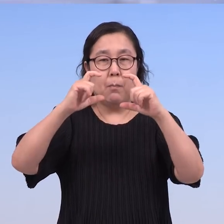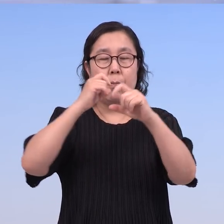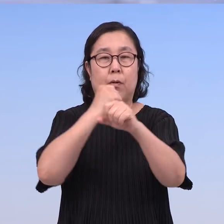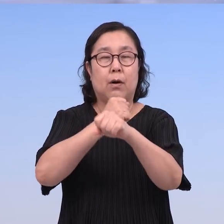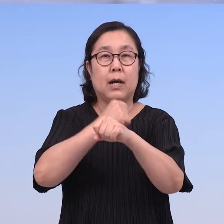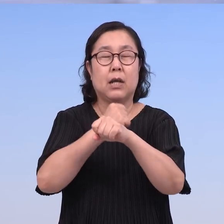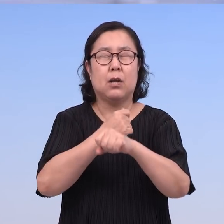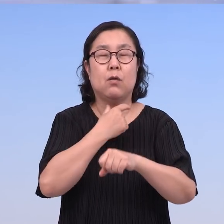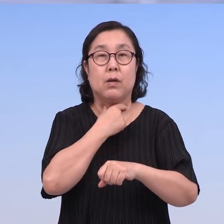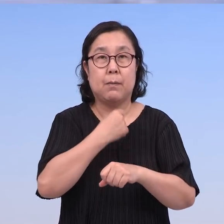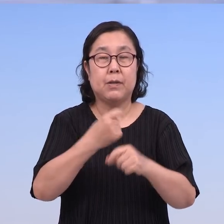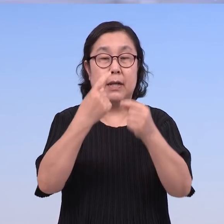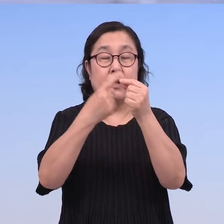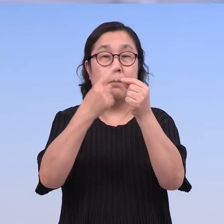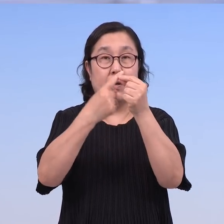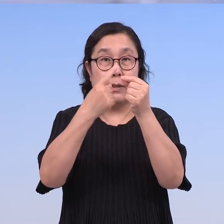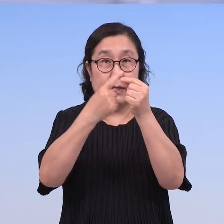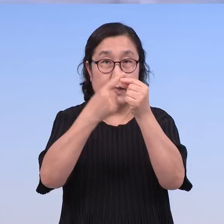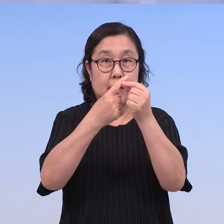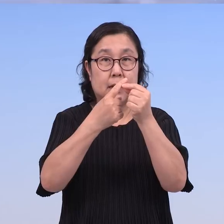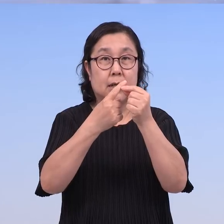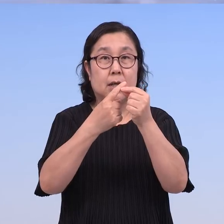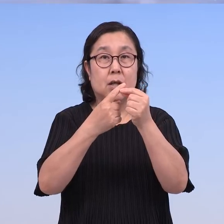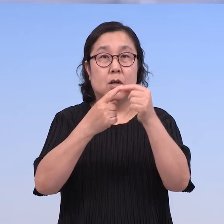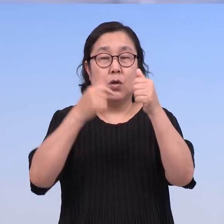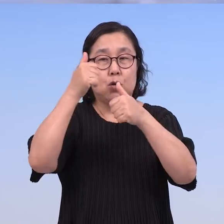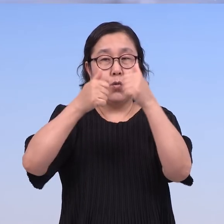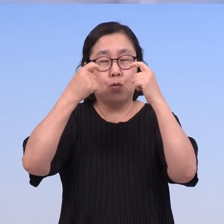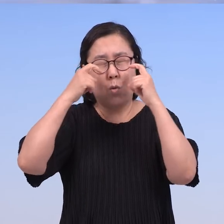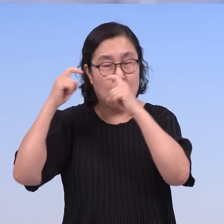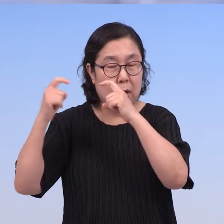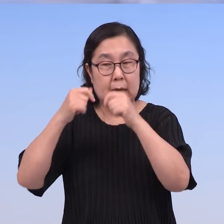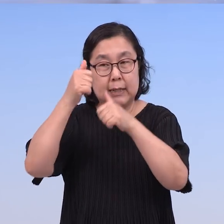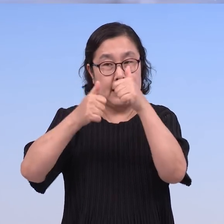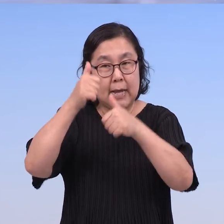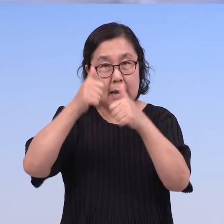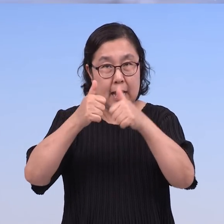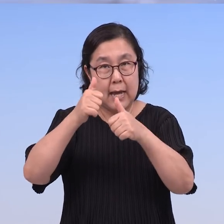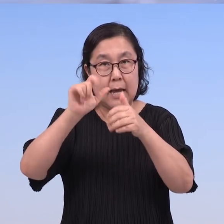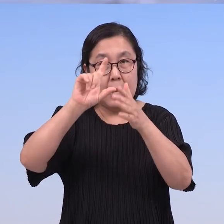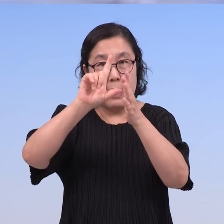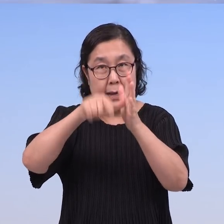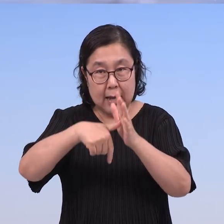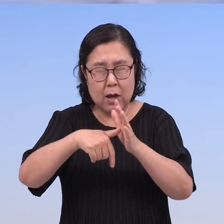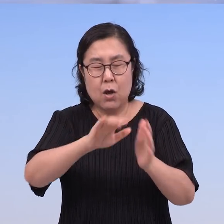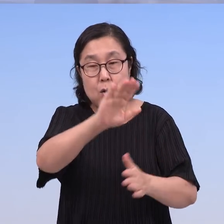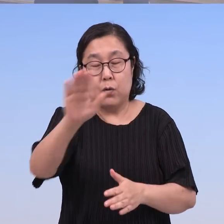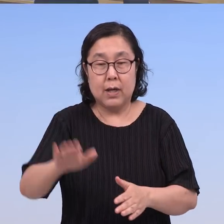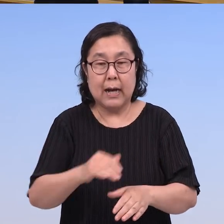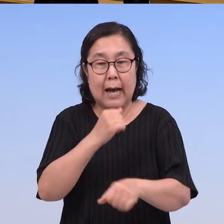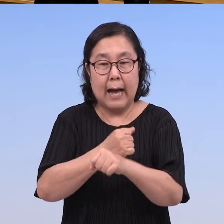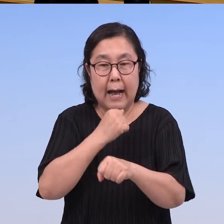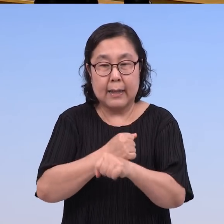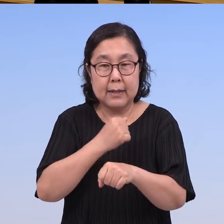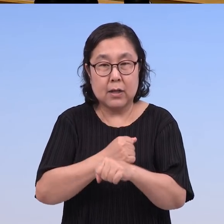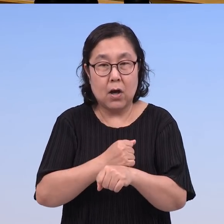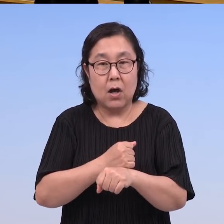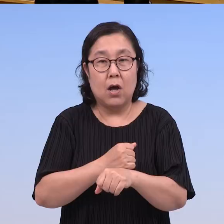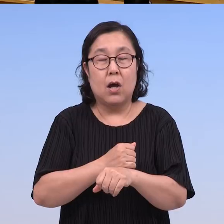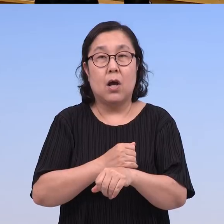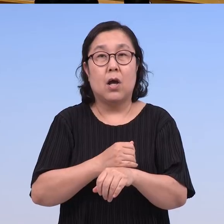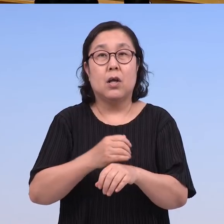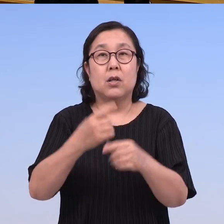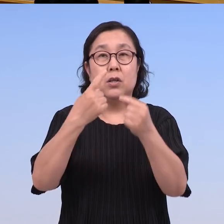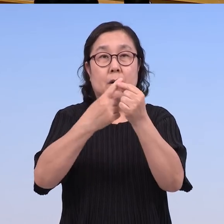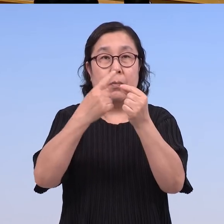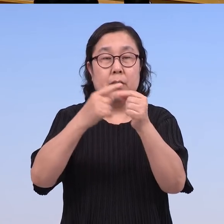좀 선포하기를 원합니다. 자, 첫 번째로요. 이 유혹의 시대에 우리가 해야 될 첫 번째가 뭐냐? 도전하자는